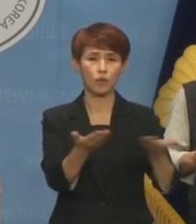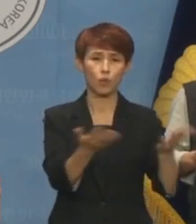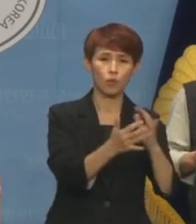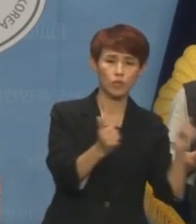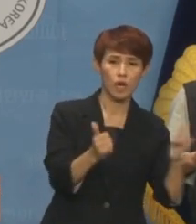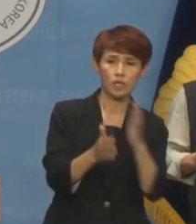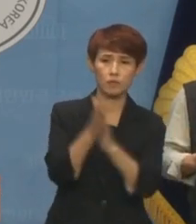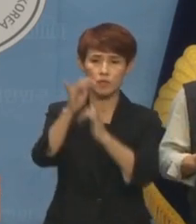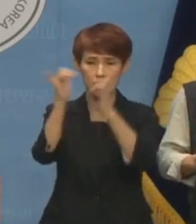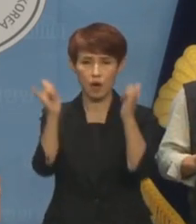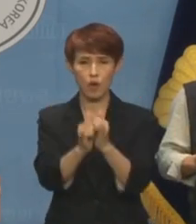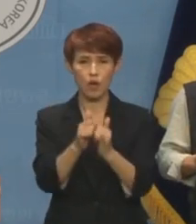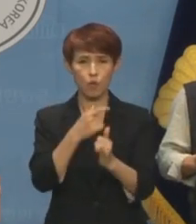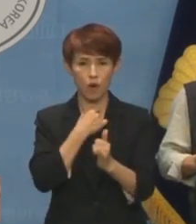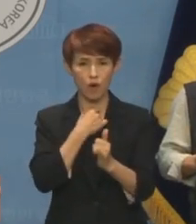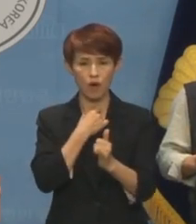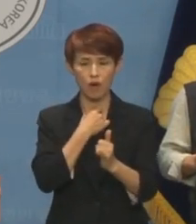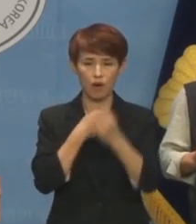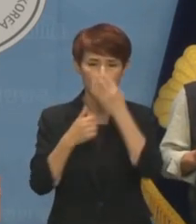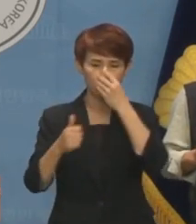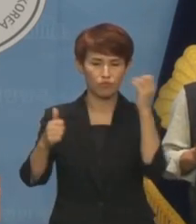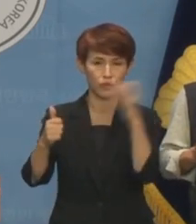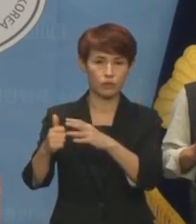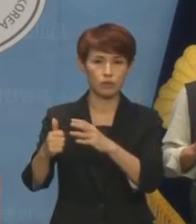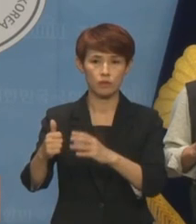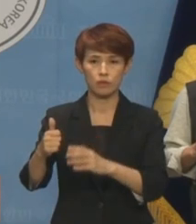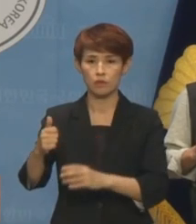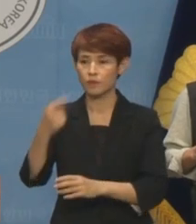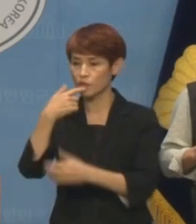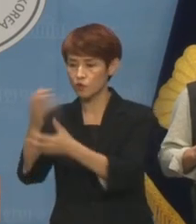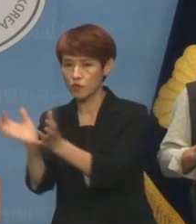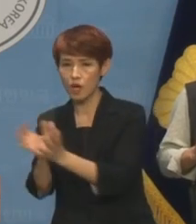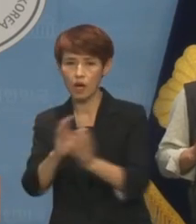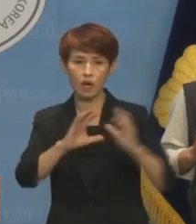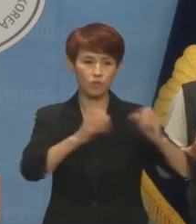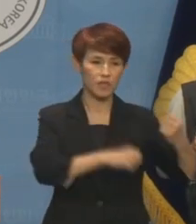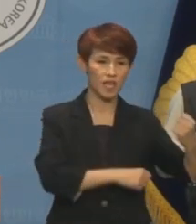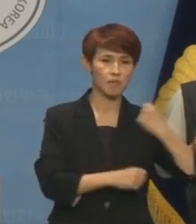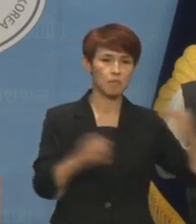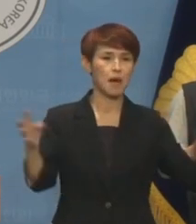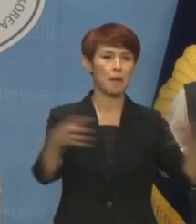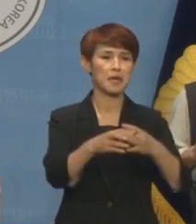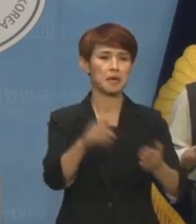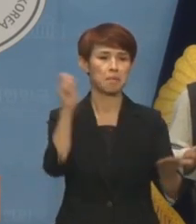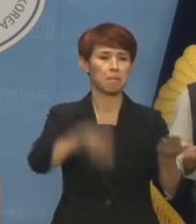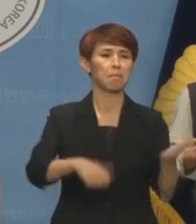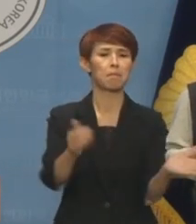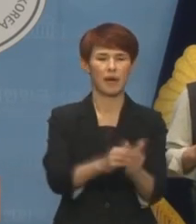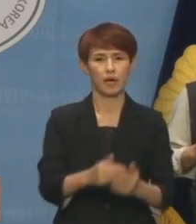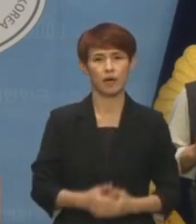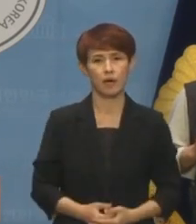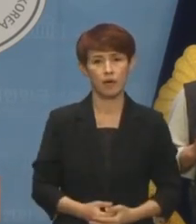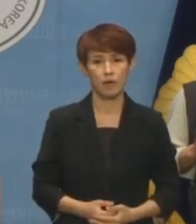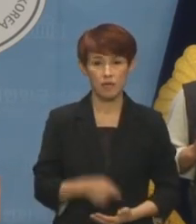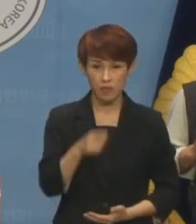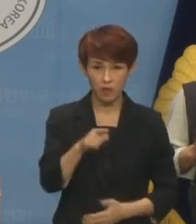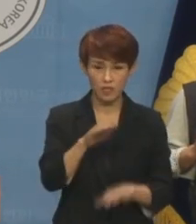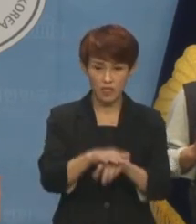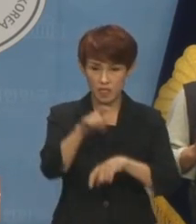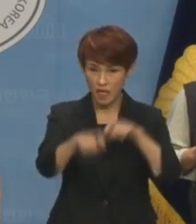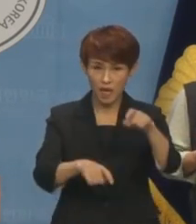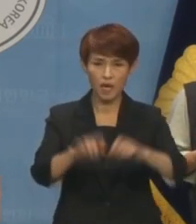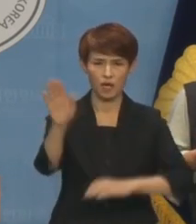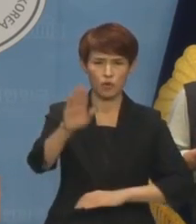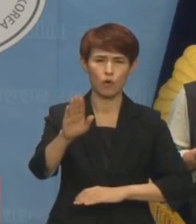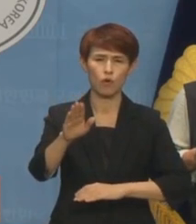목소리를 묵살하고 민주당과 국민의힘이 합의해서 통과시킨 법입니다. 이 법은 시행이 아니라